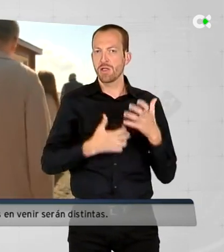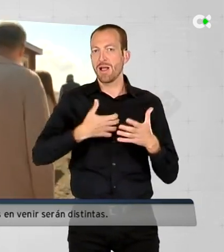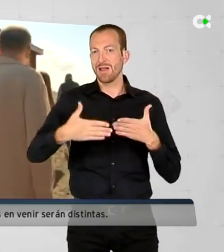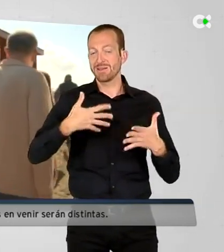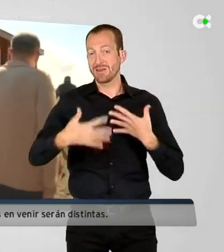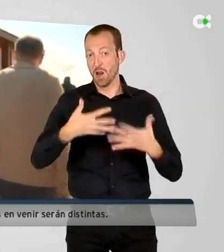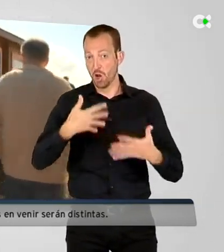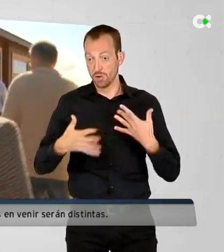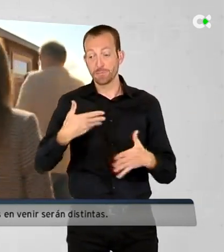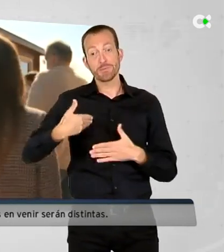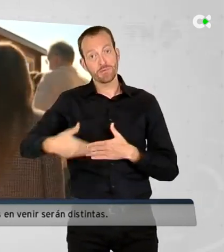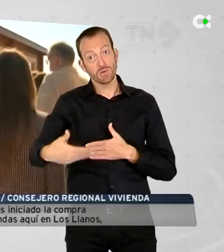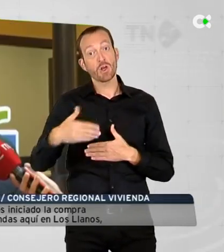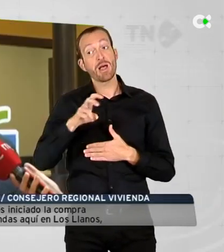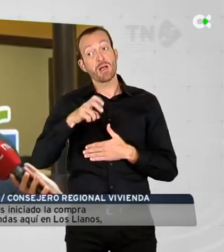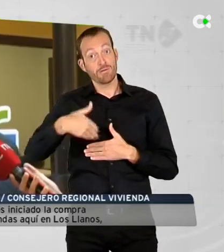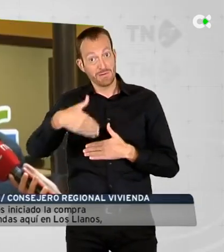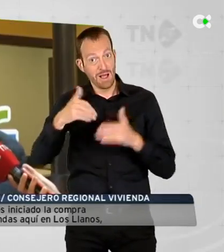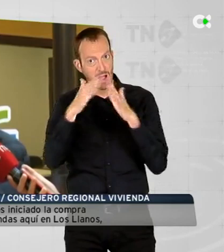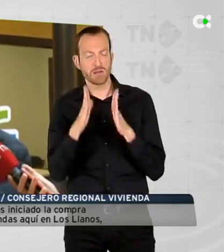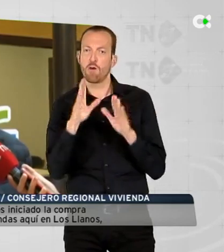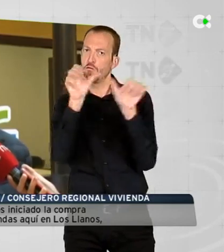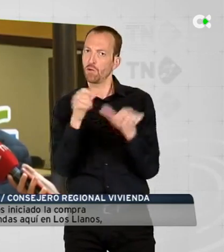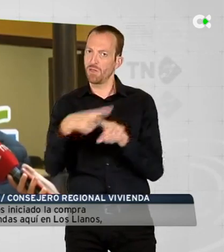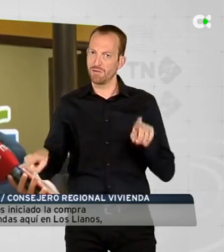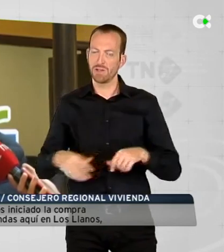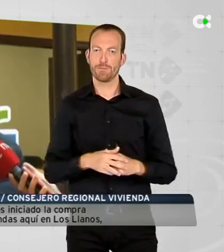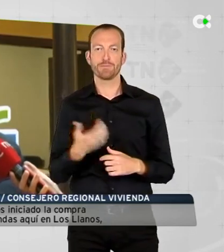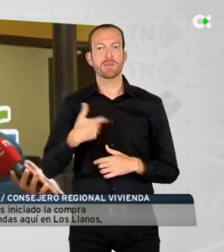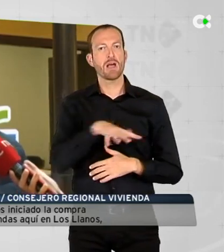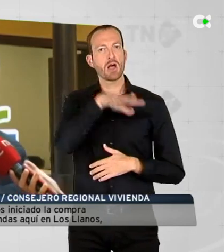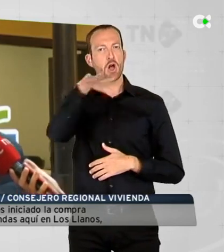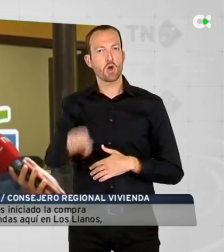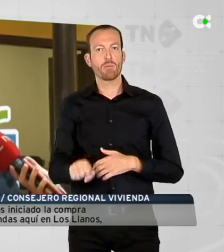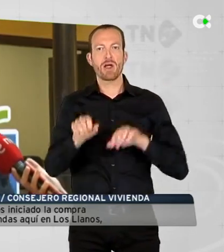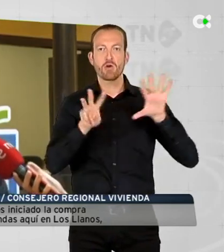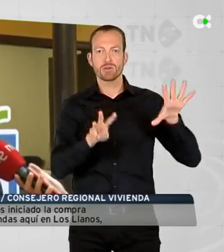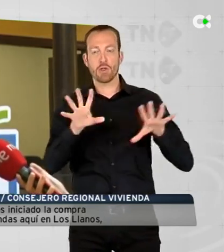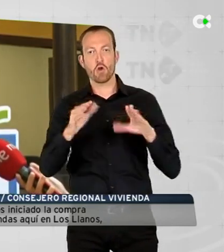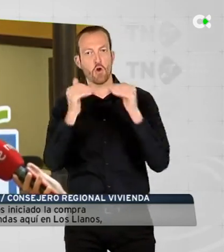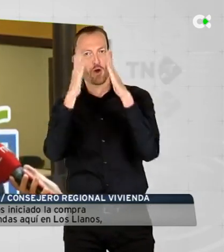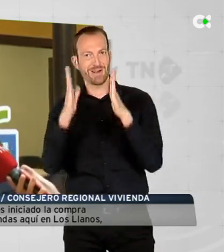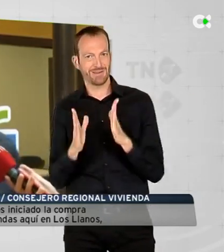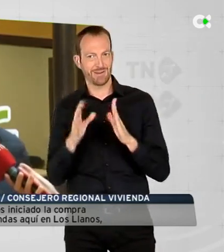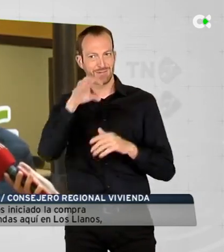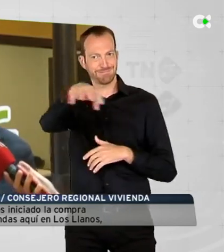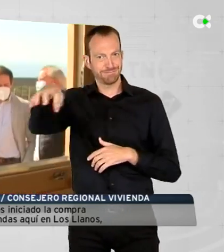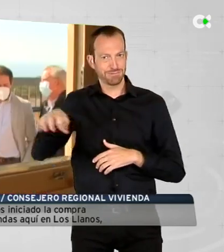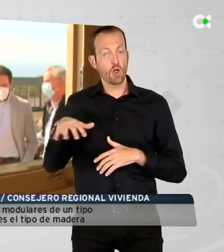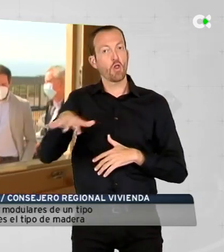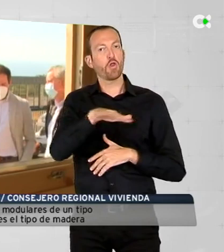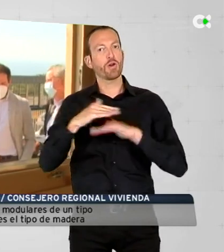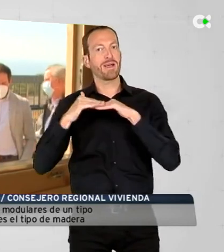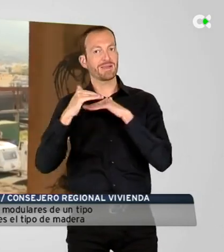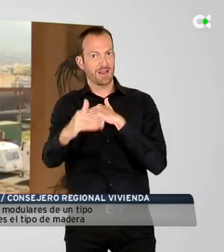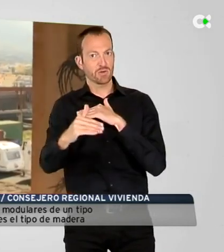Las próximas en venir serán distintas. Ya hemos iniciado la compra de 85 viviendas para aquí en Los Llanos, que son